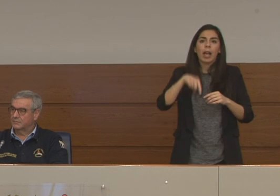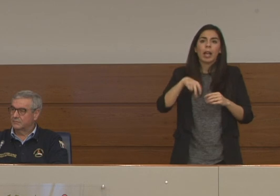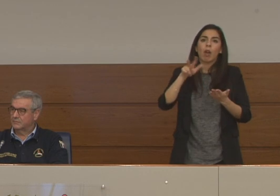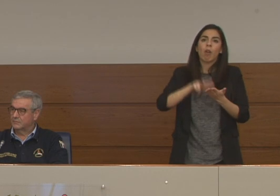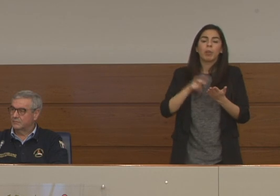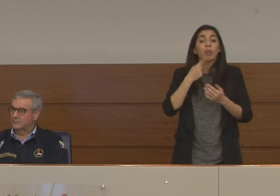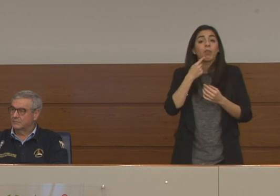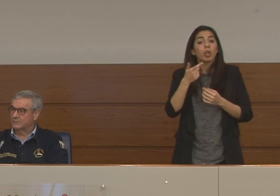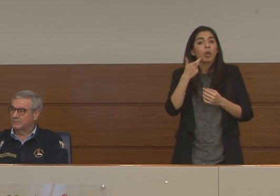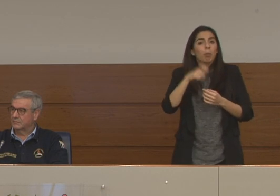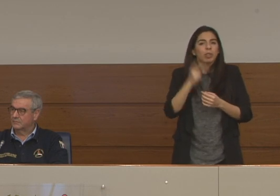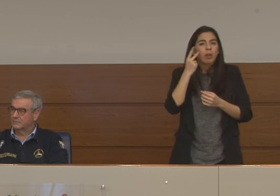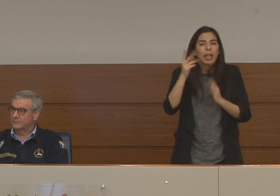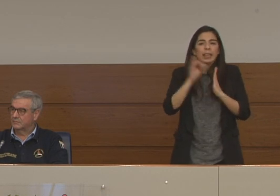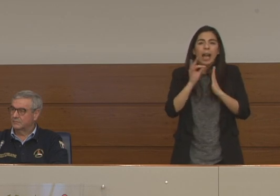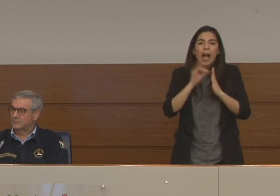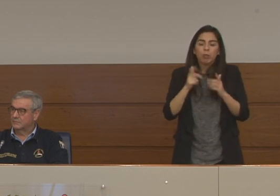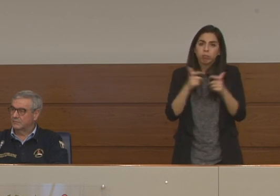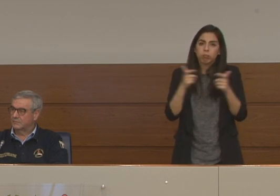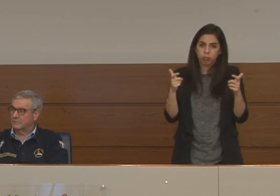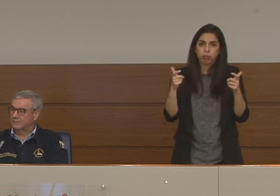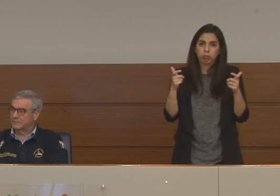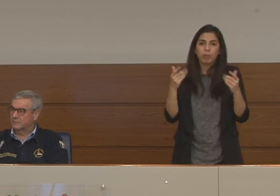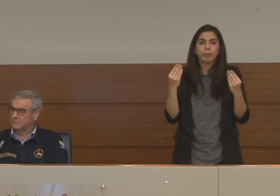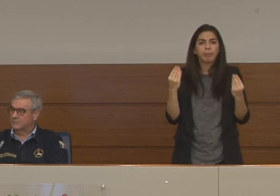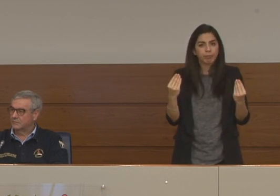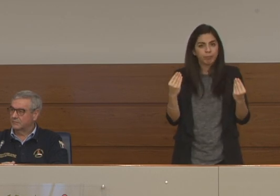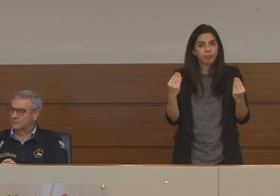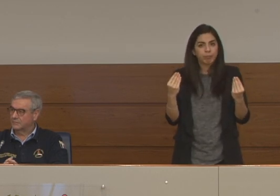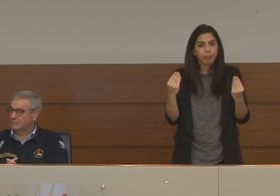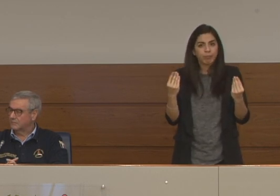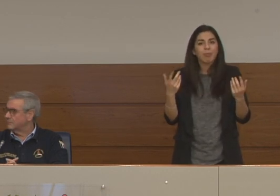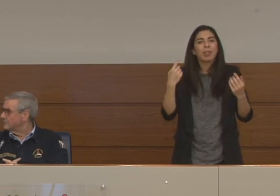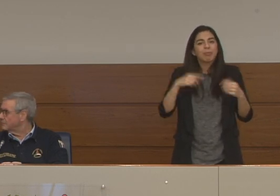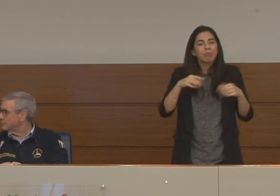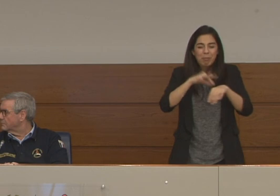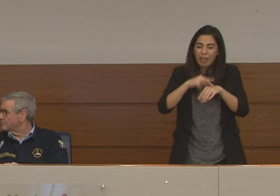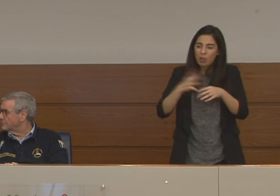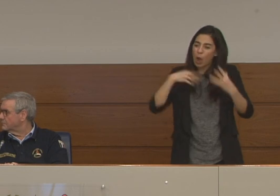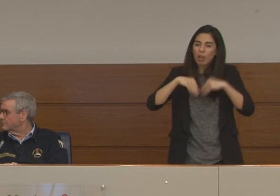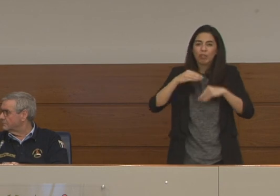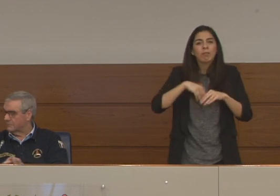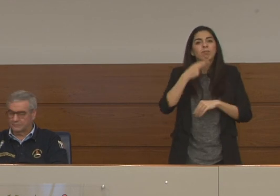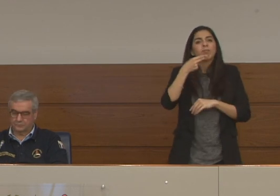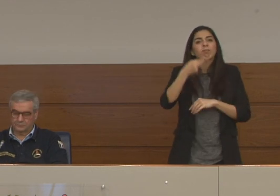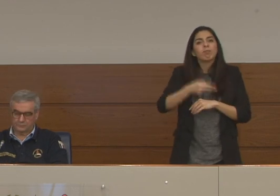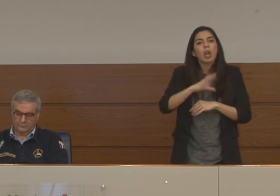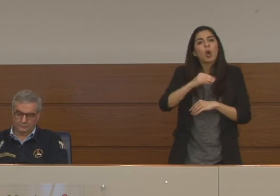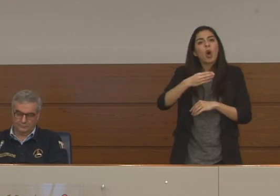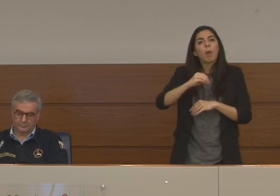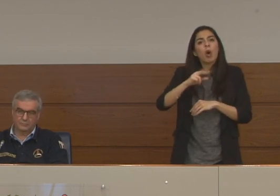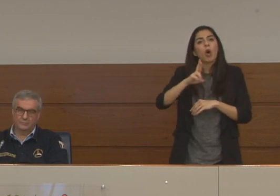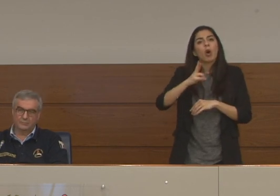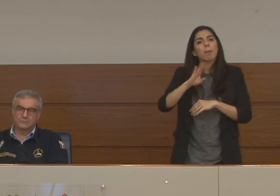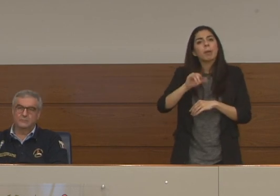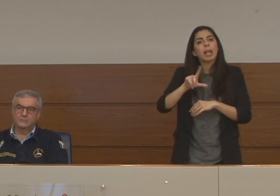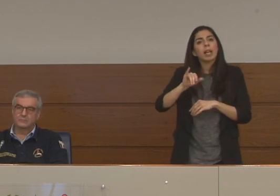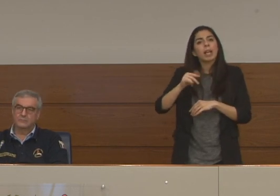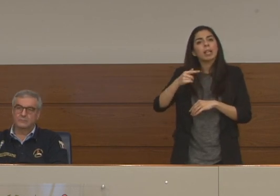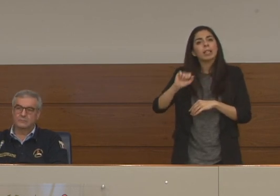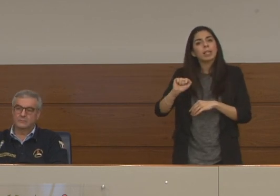visto che il dato aumenta che la comorbilità quello che si la parola che si utilizza per dire quando hai più malattie